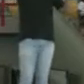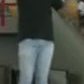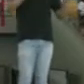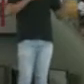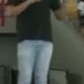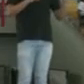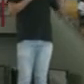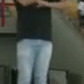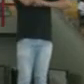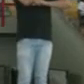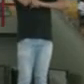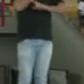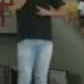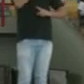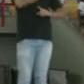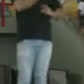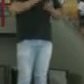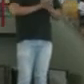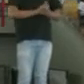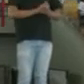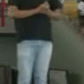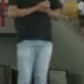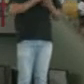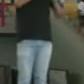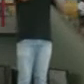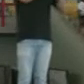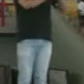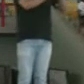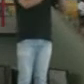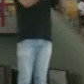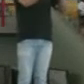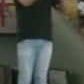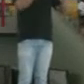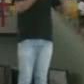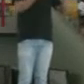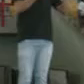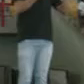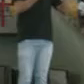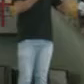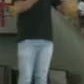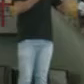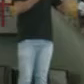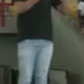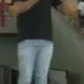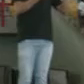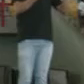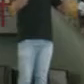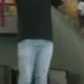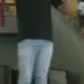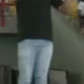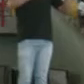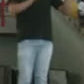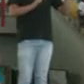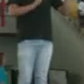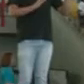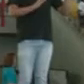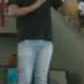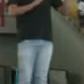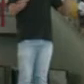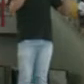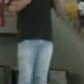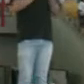aluna disse na sua introdução, no século 21, pare por aí, qual era o comando da proposta?